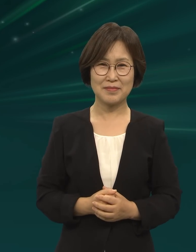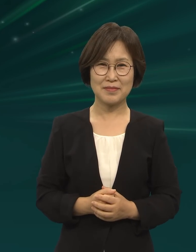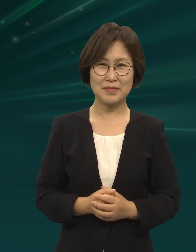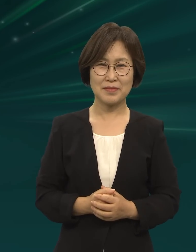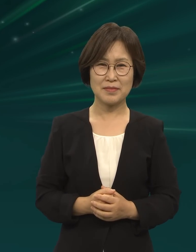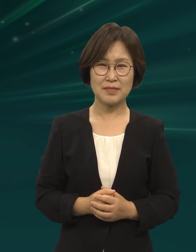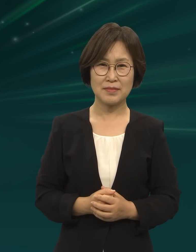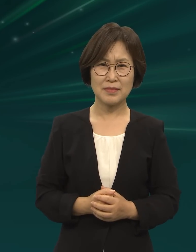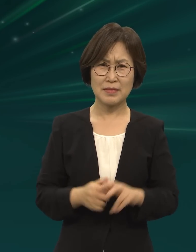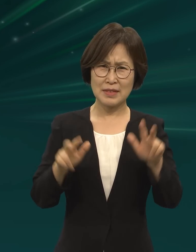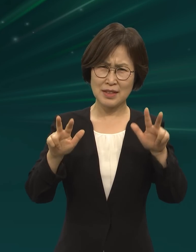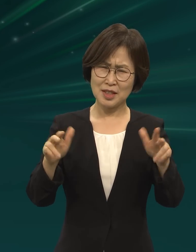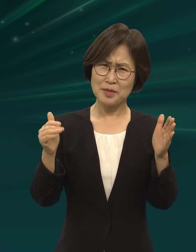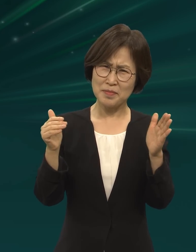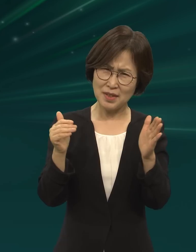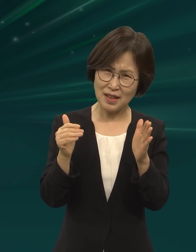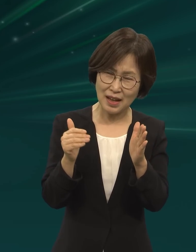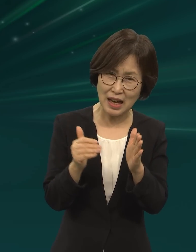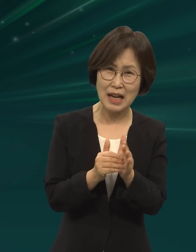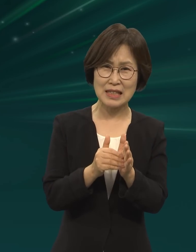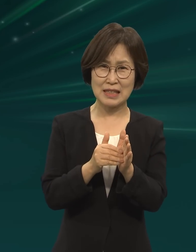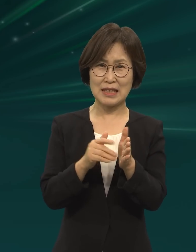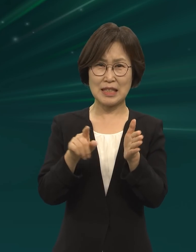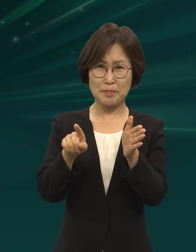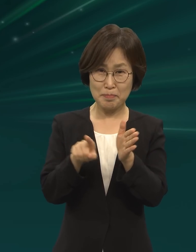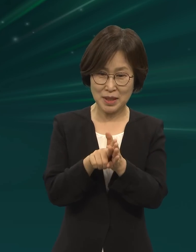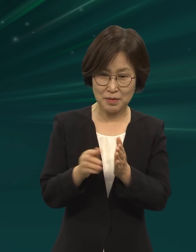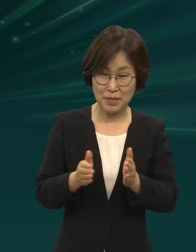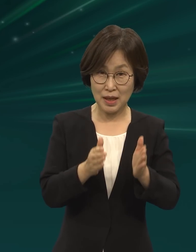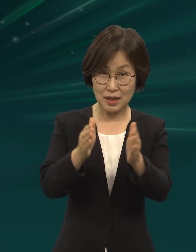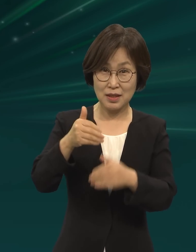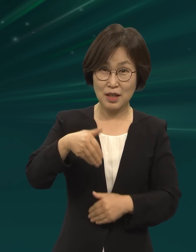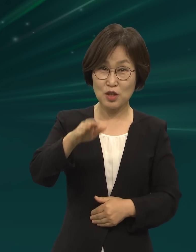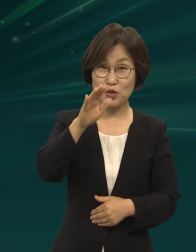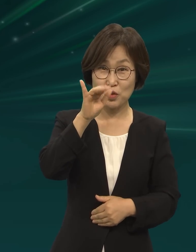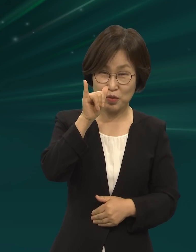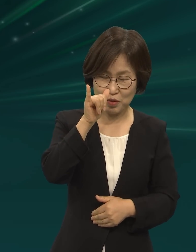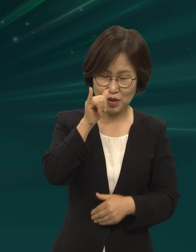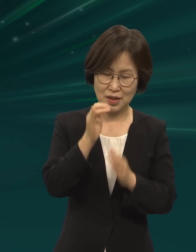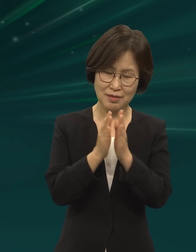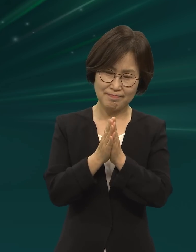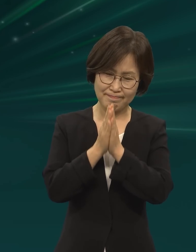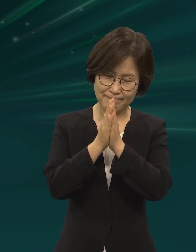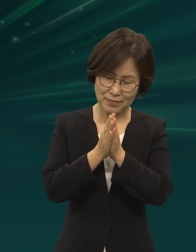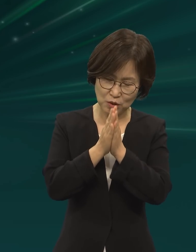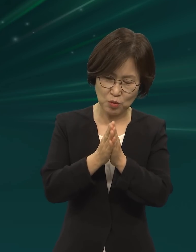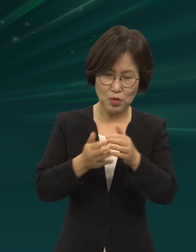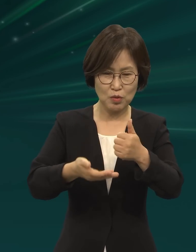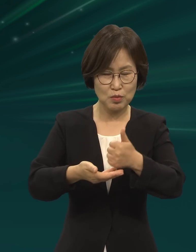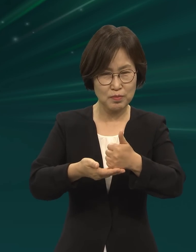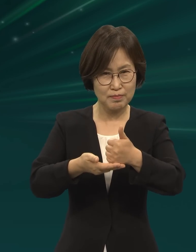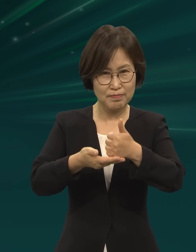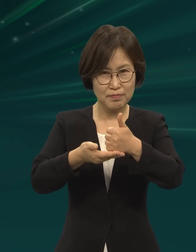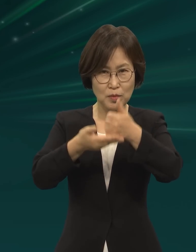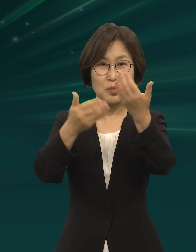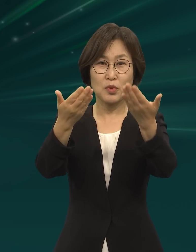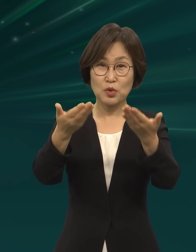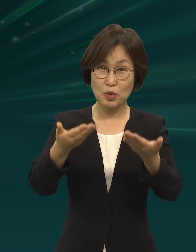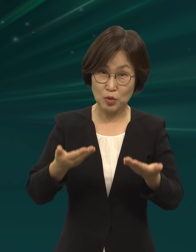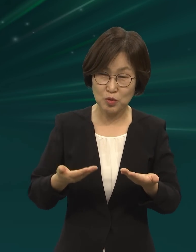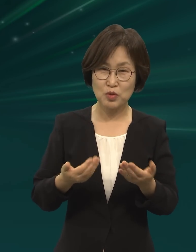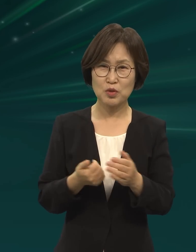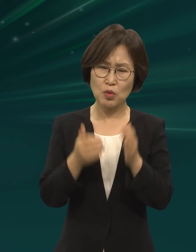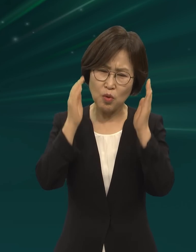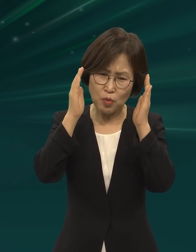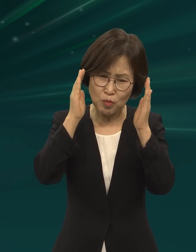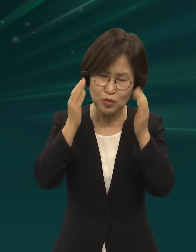이 날까지 올 수 있게 하시는 저를 위해 기도하고 저를 섬기고 공부할